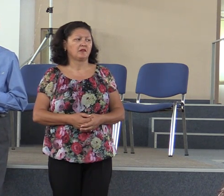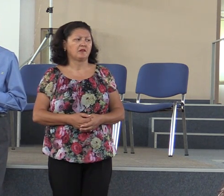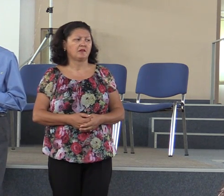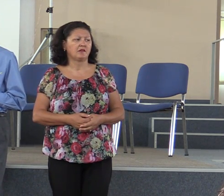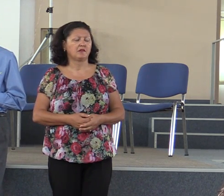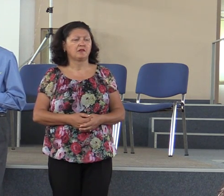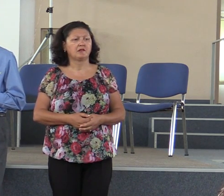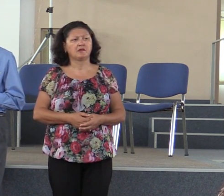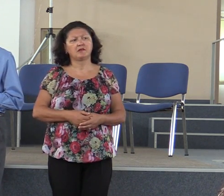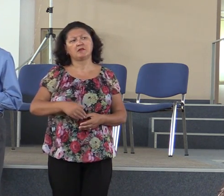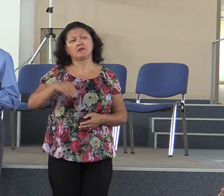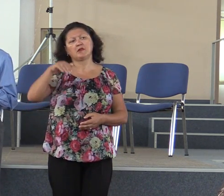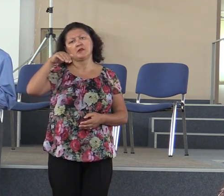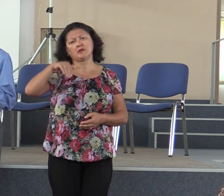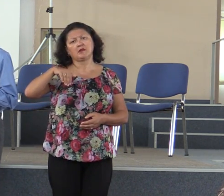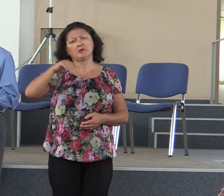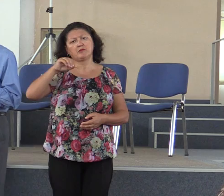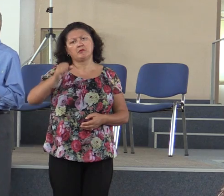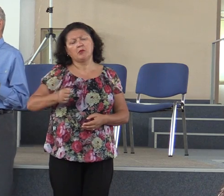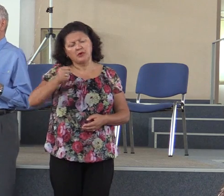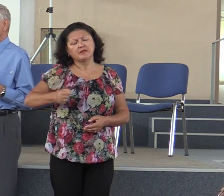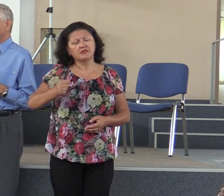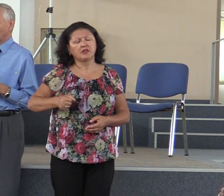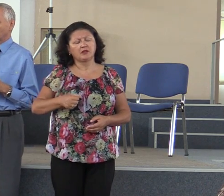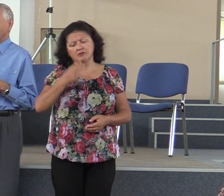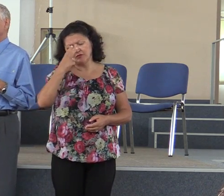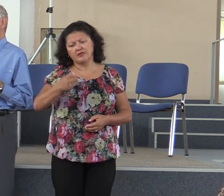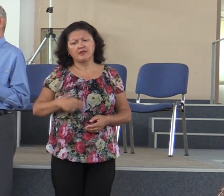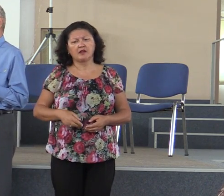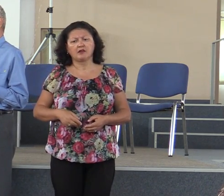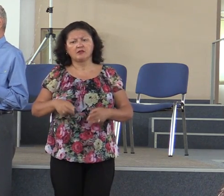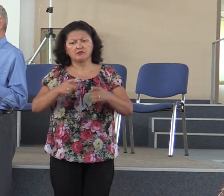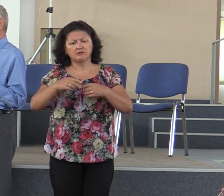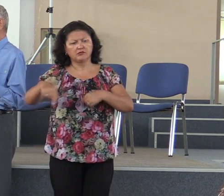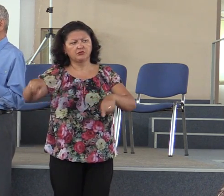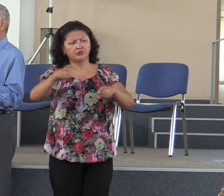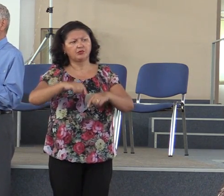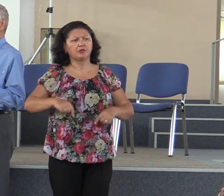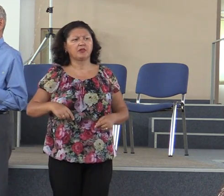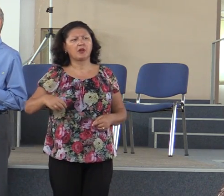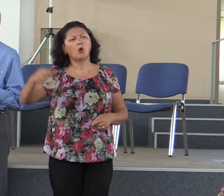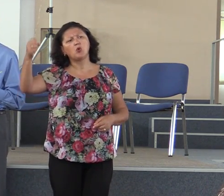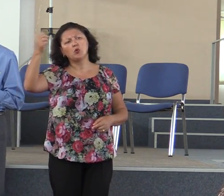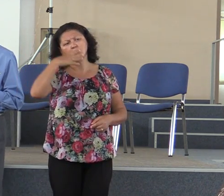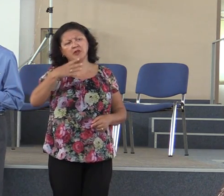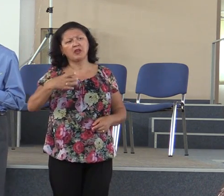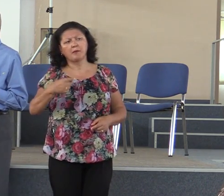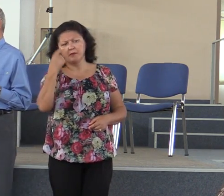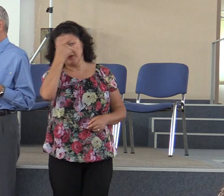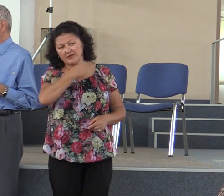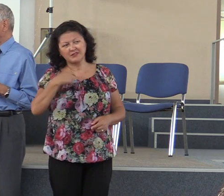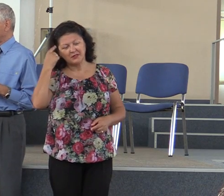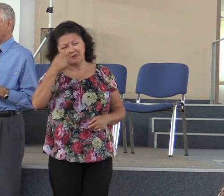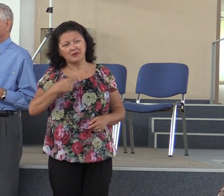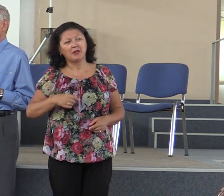nu-și dădea seama că întreaga radiație sau radiația jurul lui, că felul lui caracter producea o lumină pe fața lui de care oamenii nu se